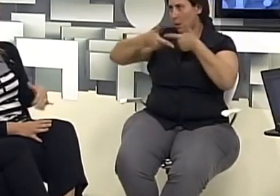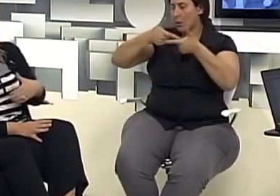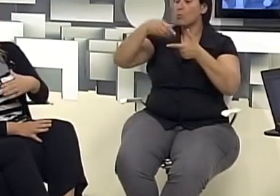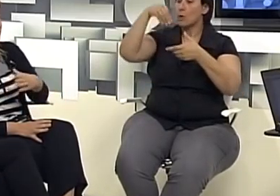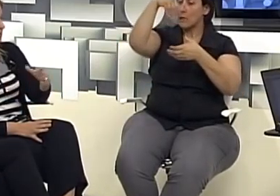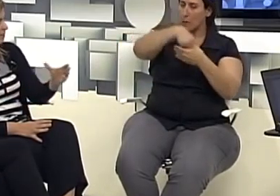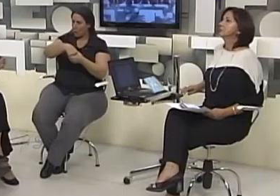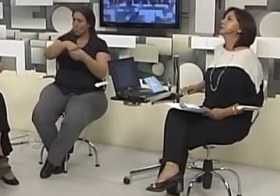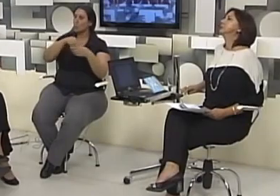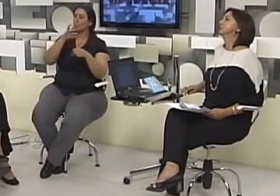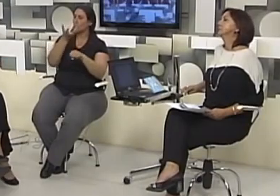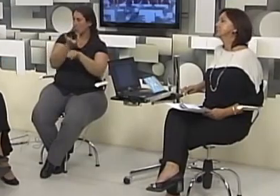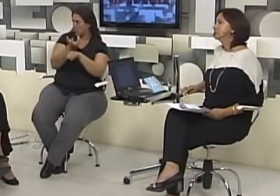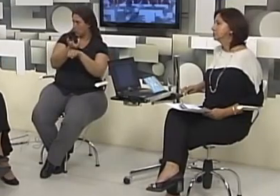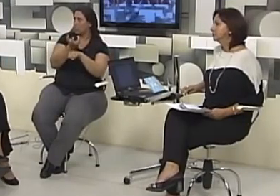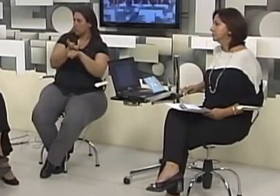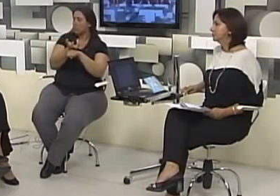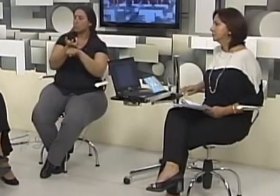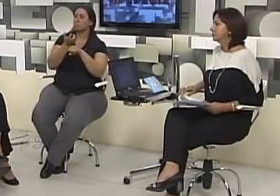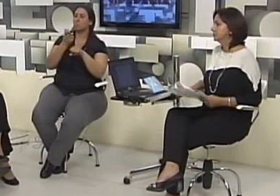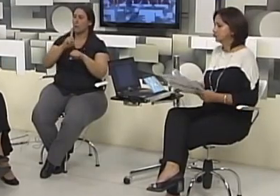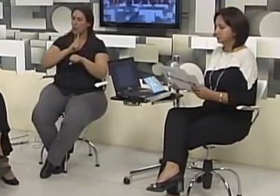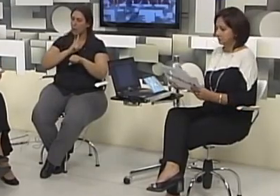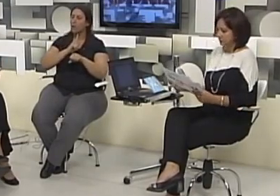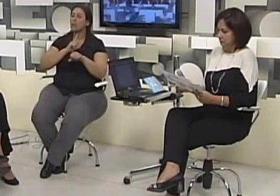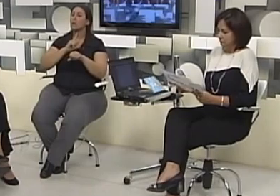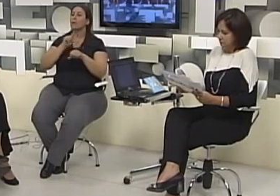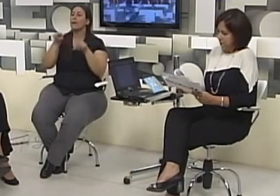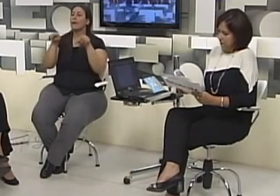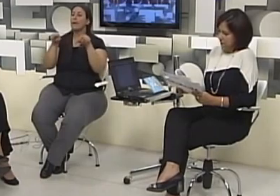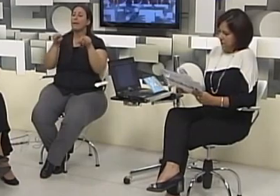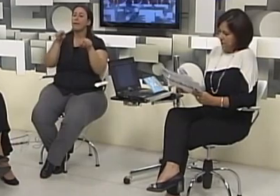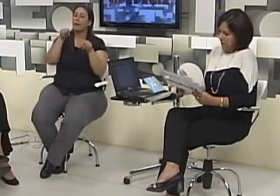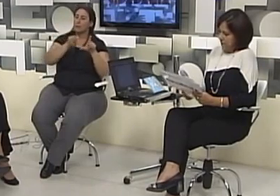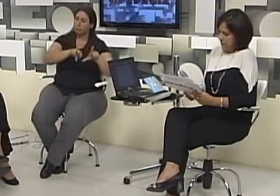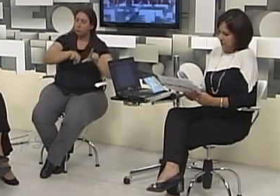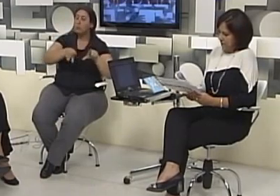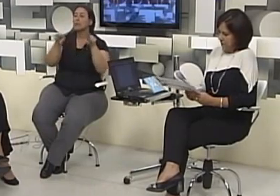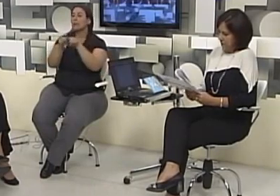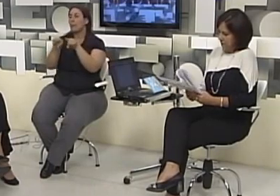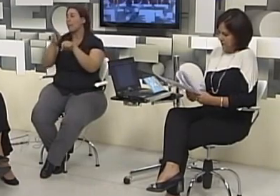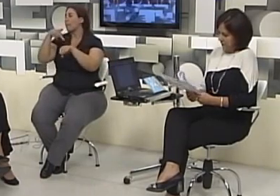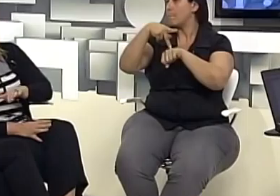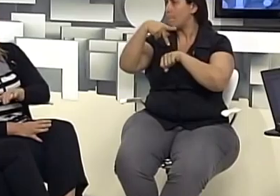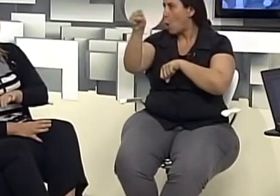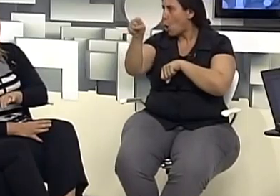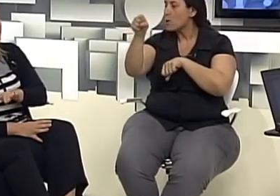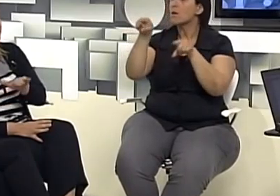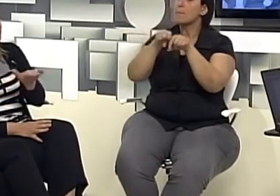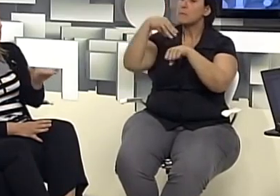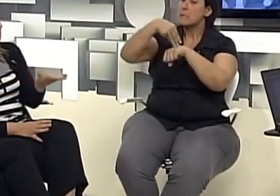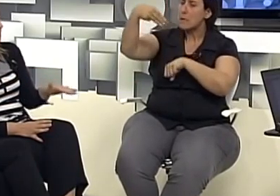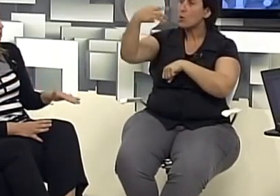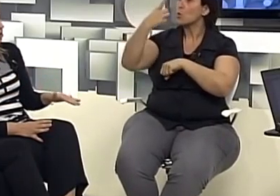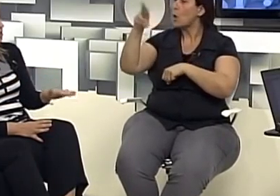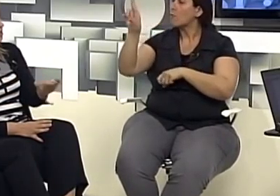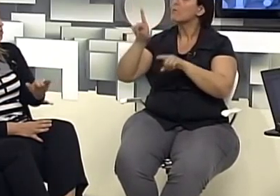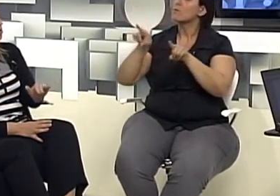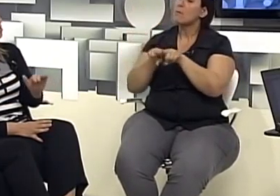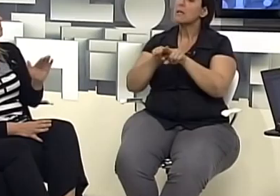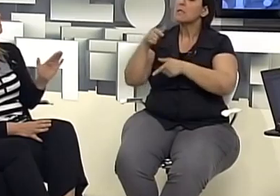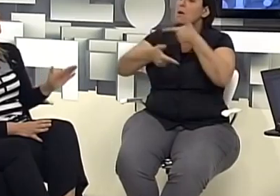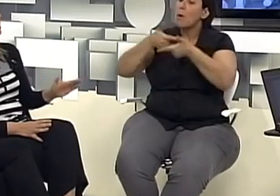graduação, fazendo essa conversa, e nos cursos de pós-graduação, mestrado, doutorado, em pesquisas que trabalham desde a intervenção